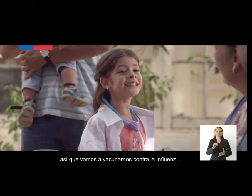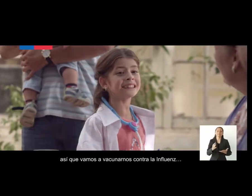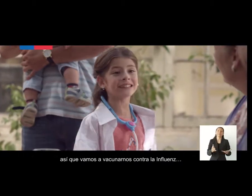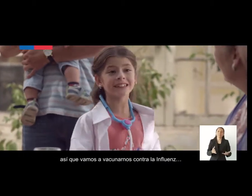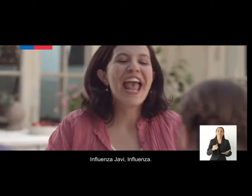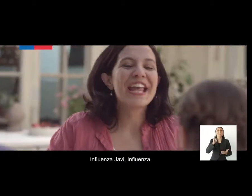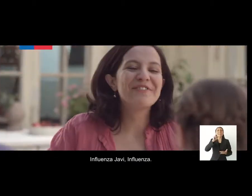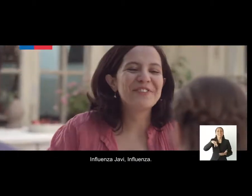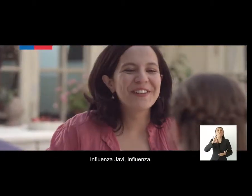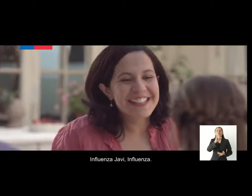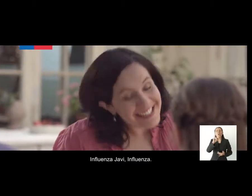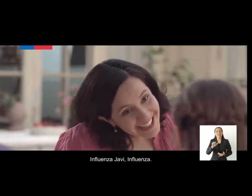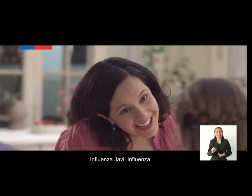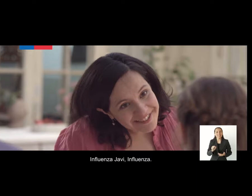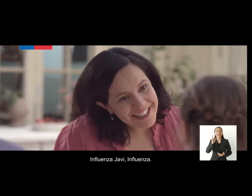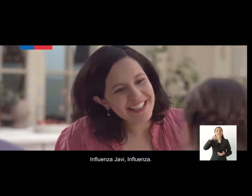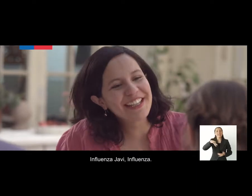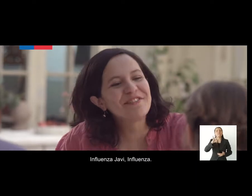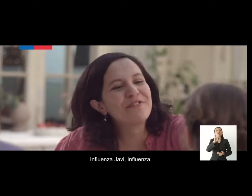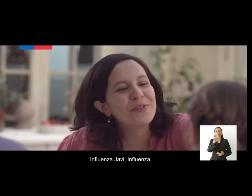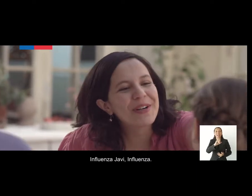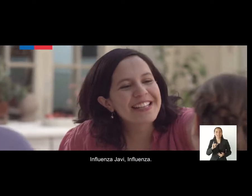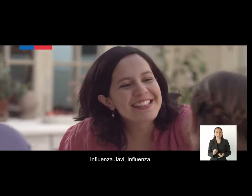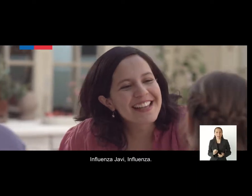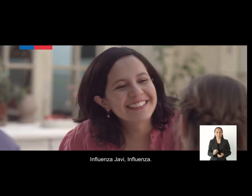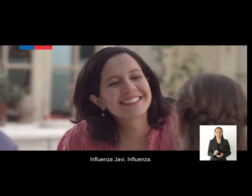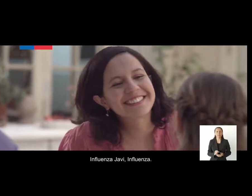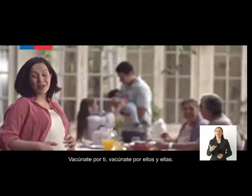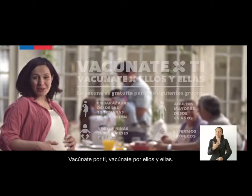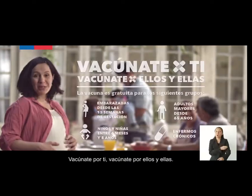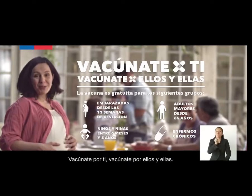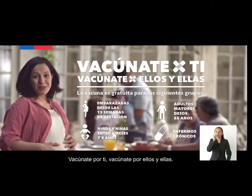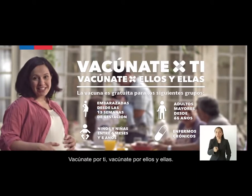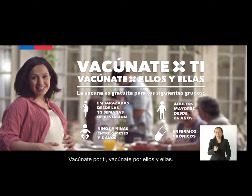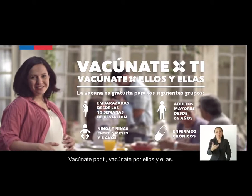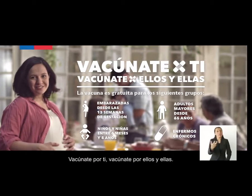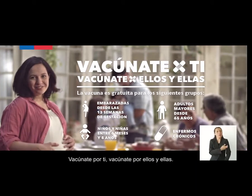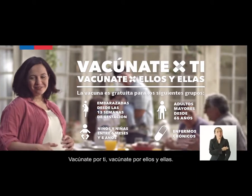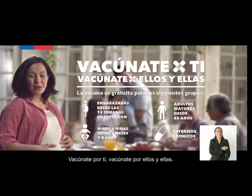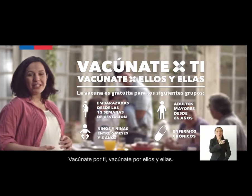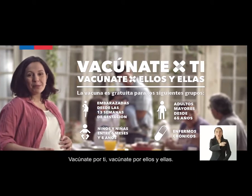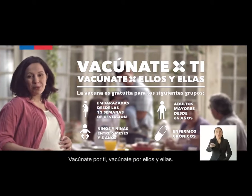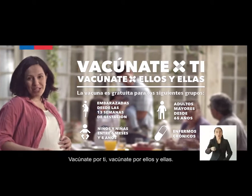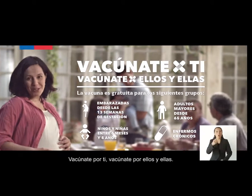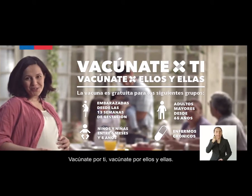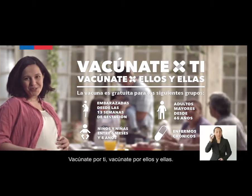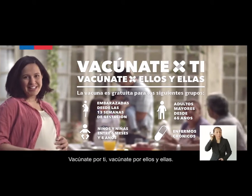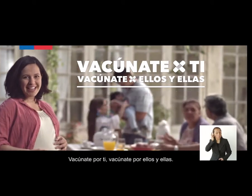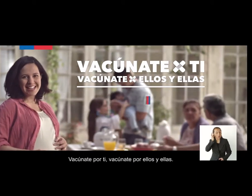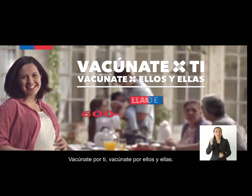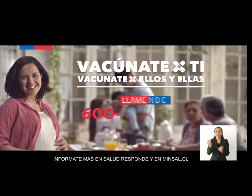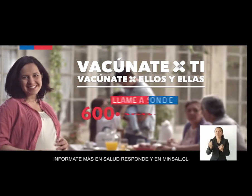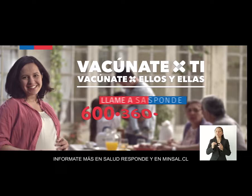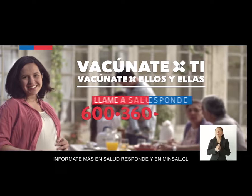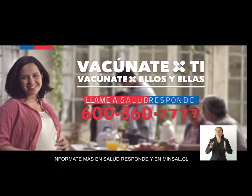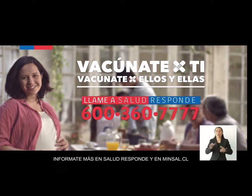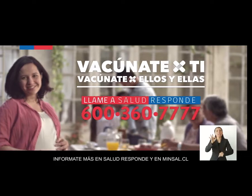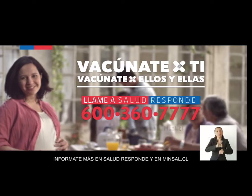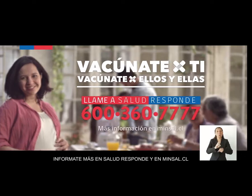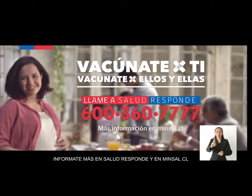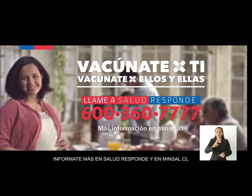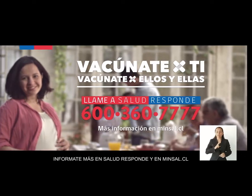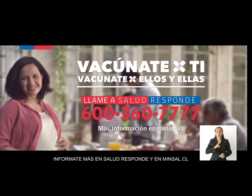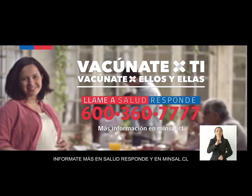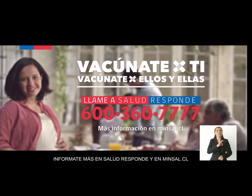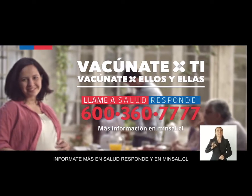la influenza influenza javi influenza fábula de port y vacúnate por ellos y ella infórmate